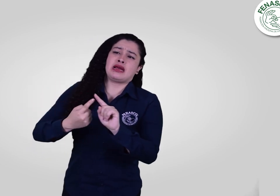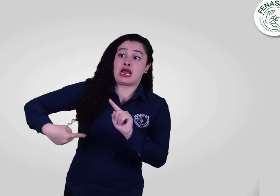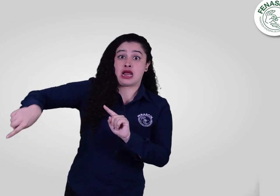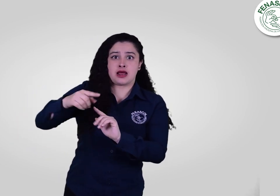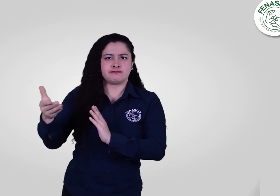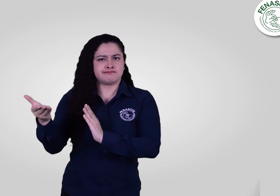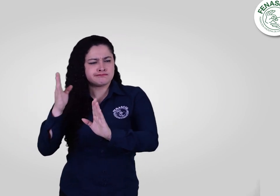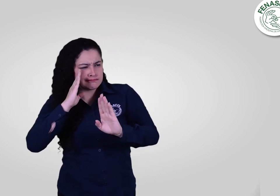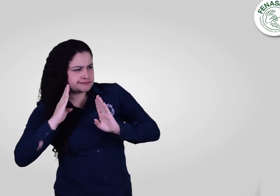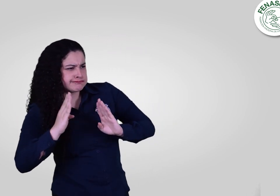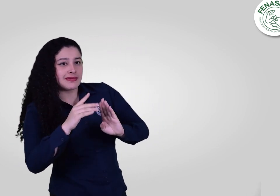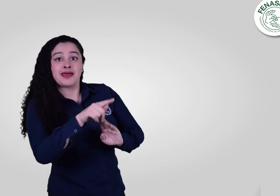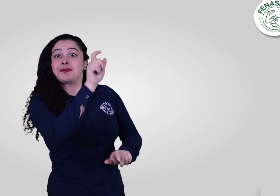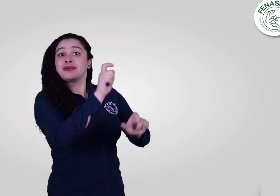y nivel